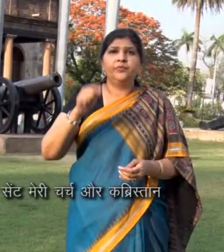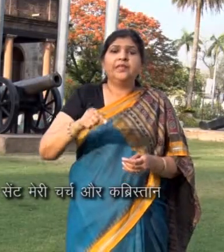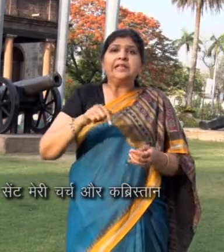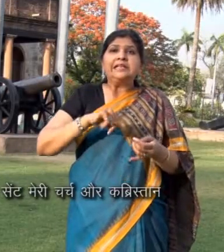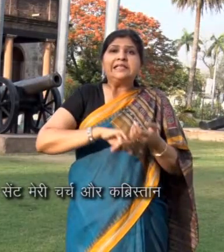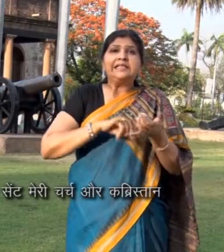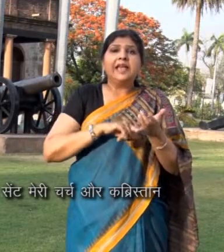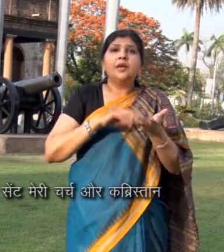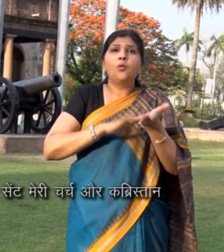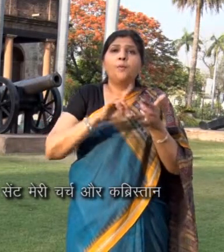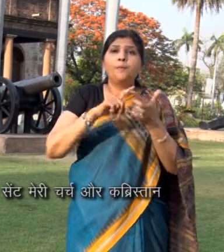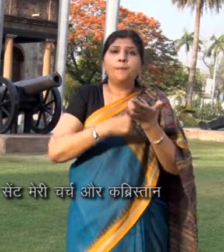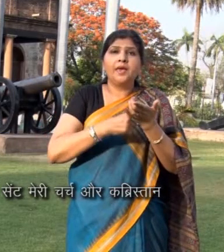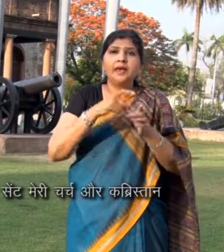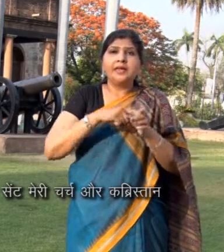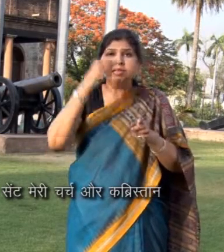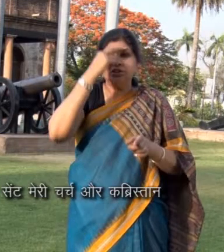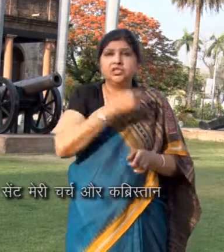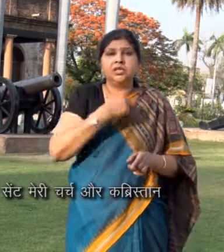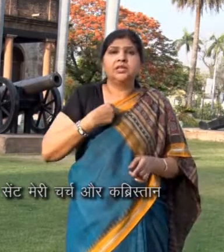सेंट मेरी चर्च और कब्रिस्तान।